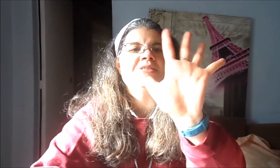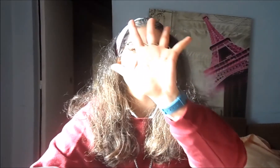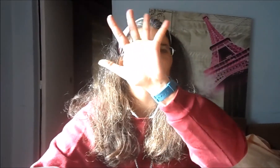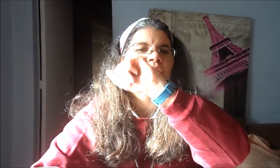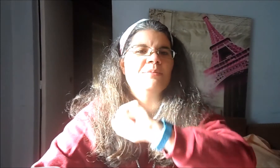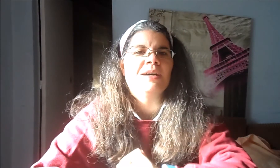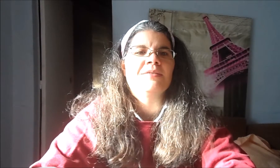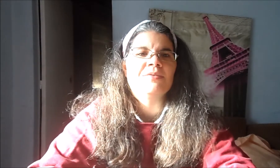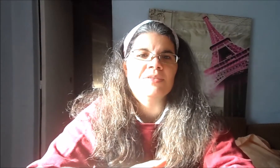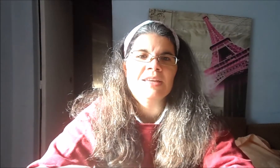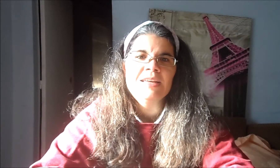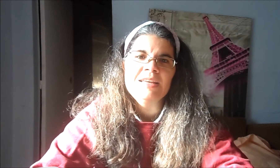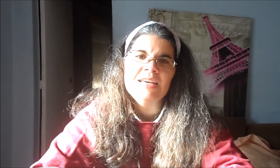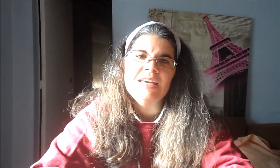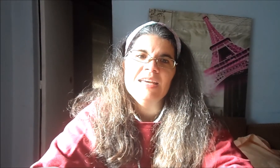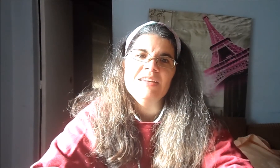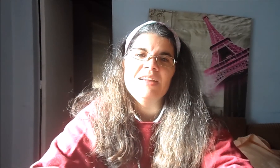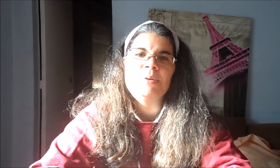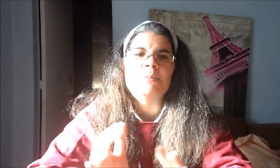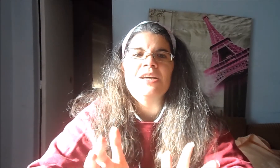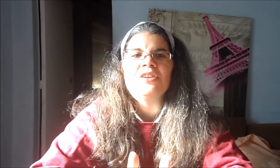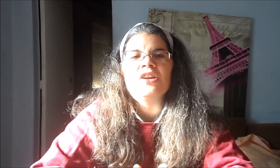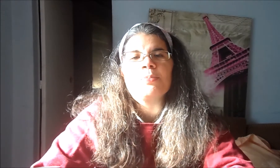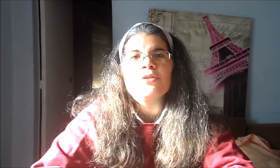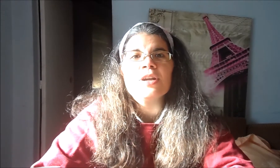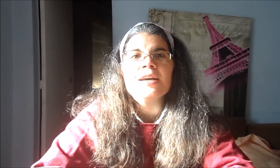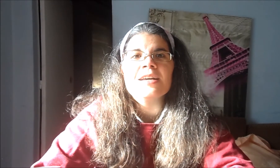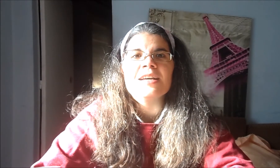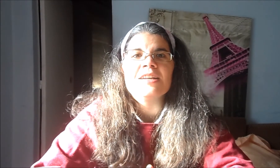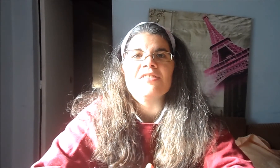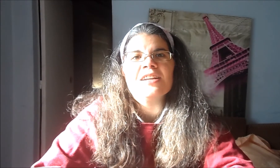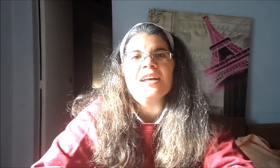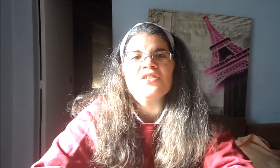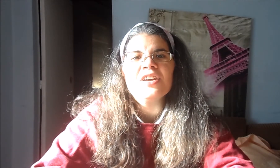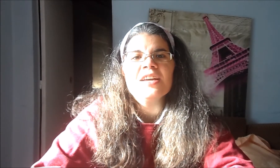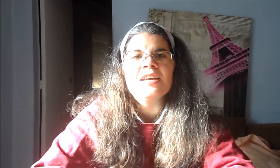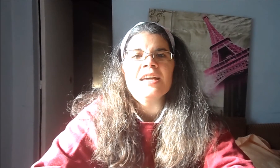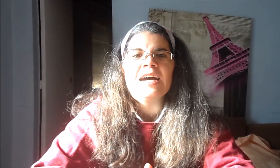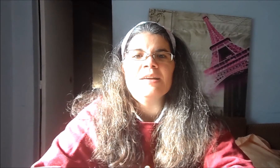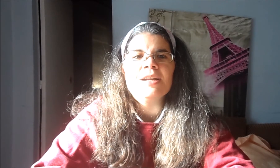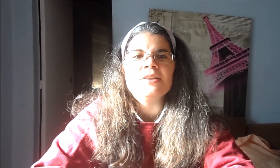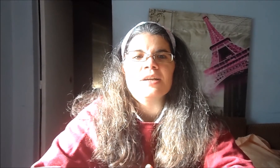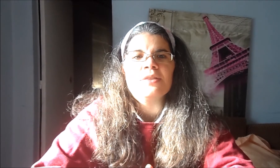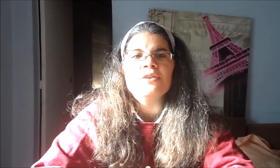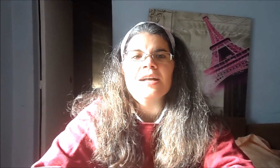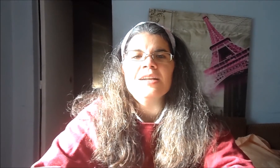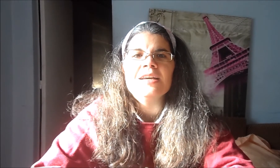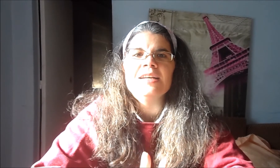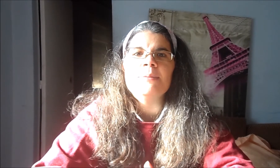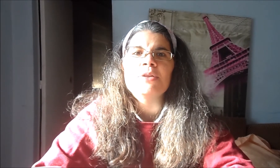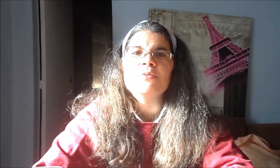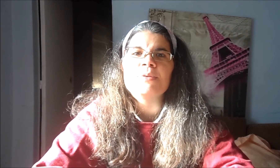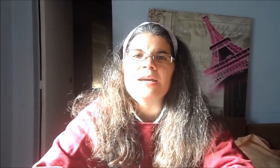5ª y última. Es la primera serie española en estrenarse a nivel internacional en Amazon